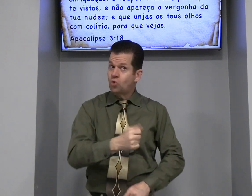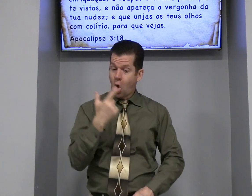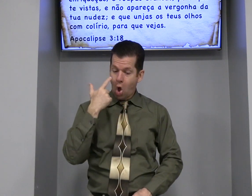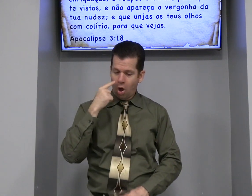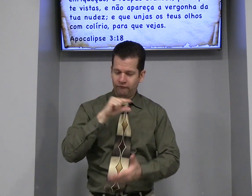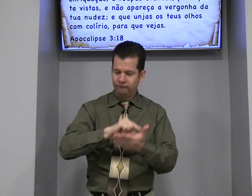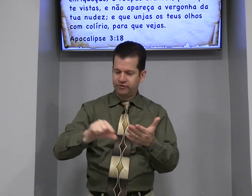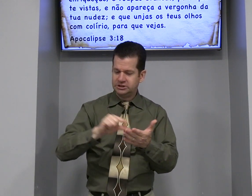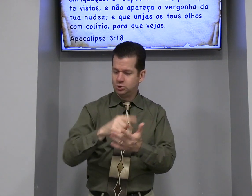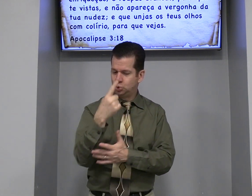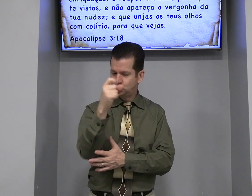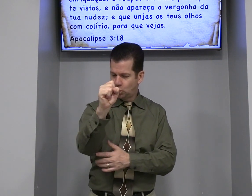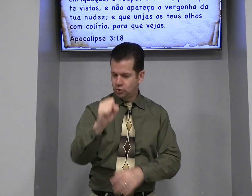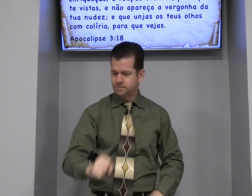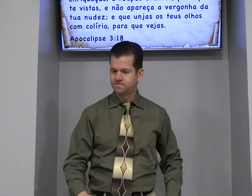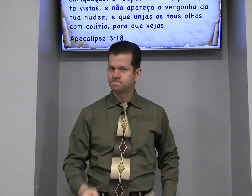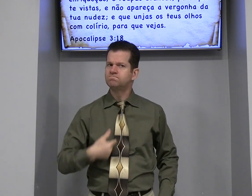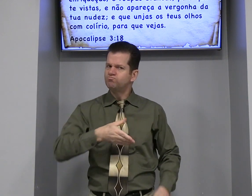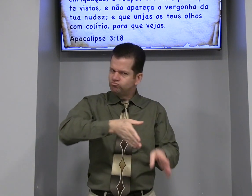E Deus estava